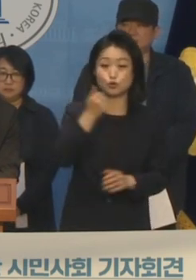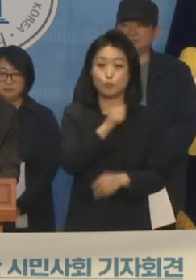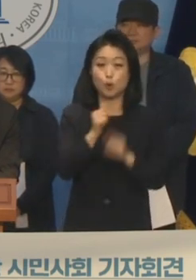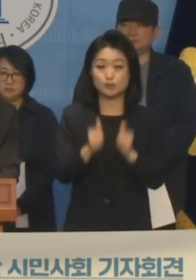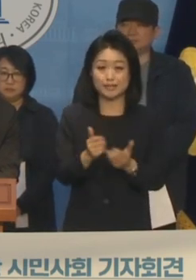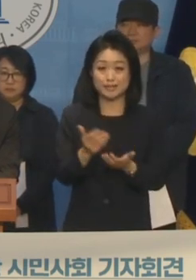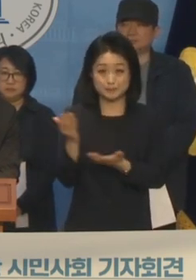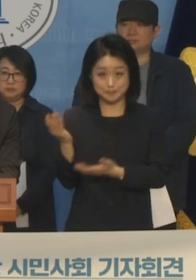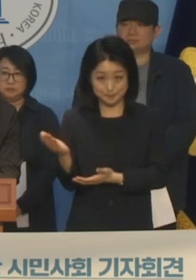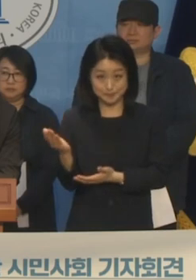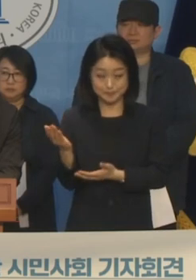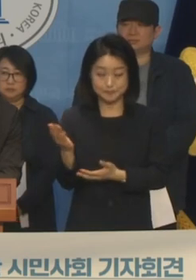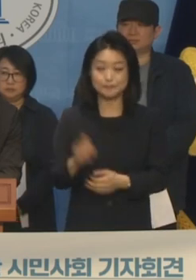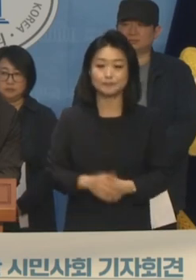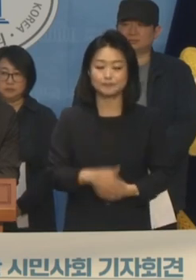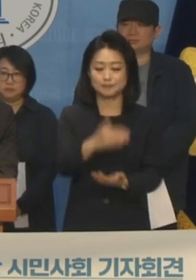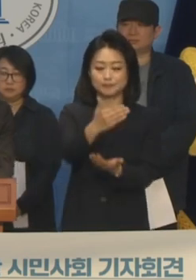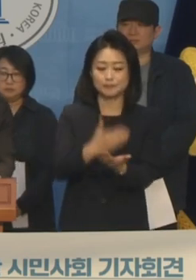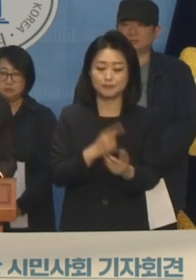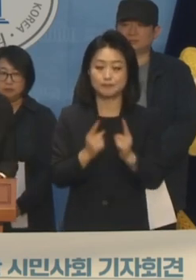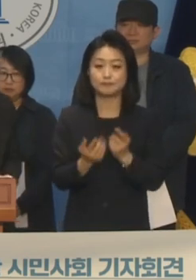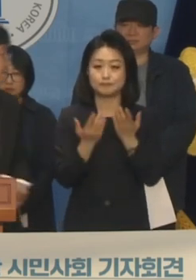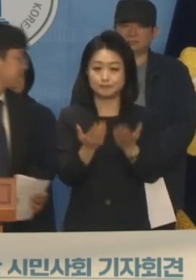말씀해 주시고 기자회견문 낭독해 주시겠습니다.